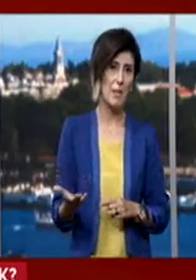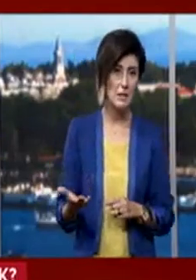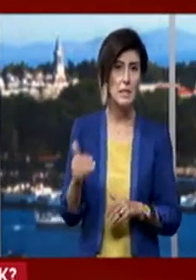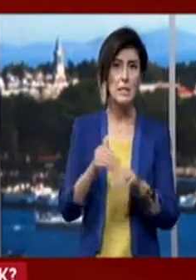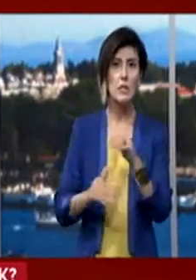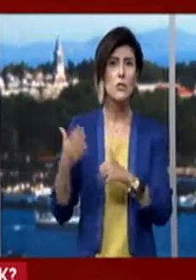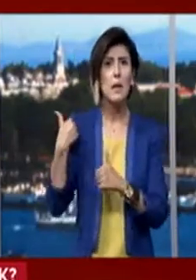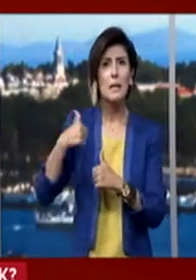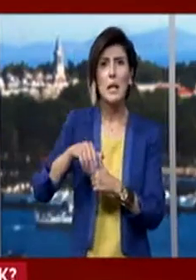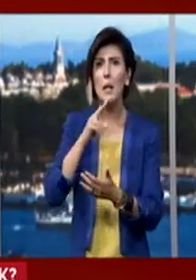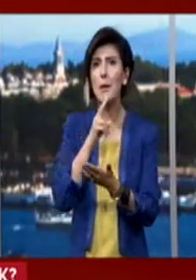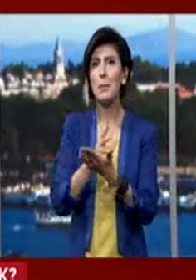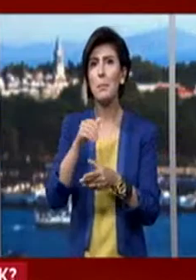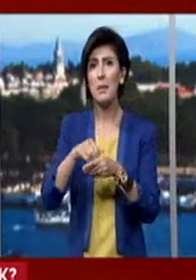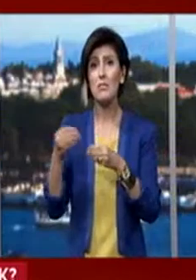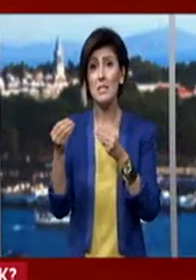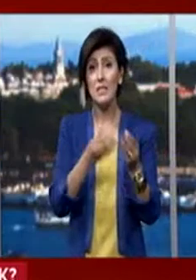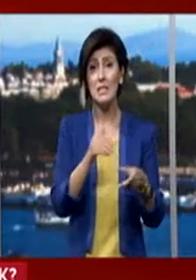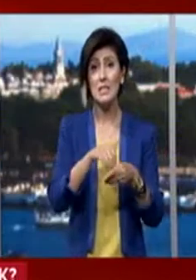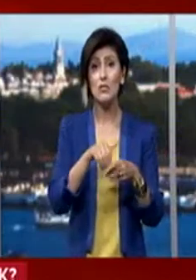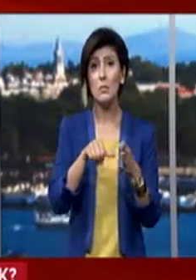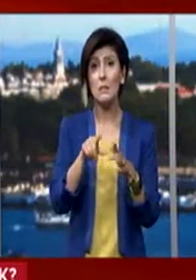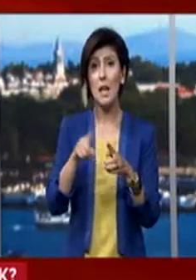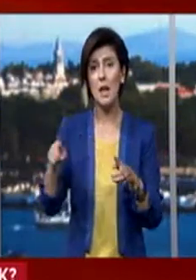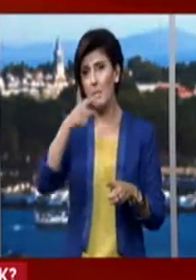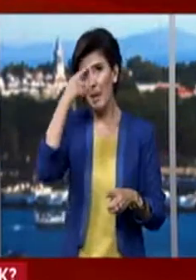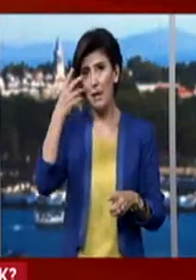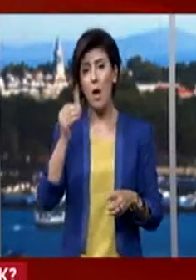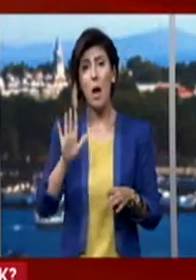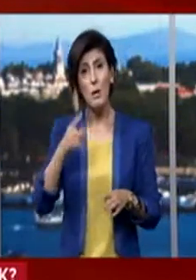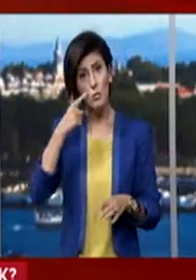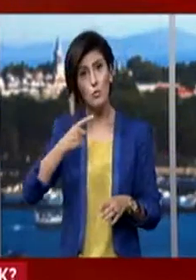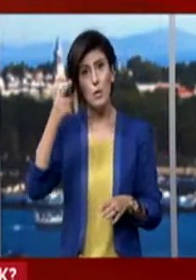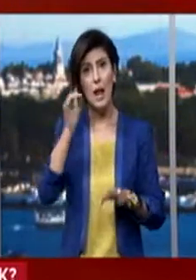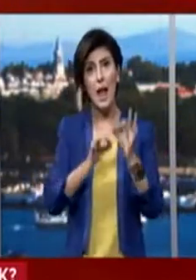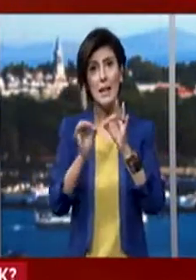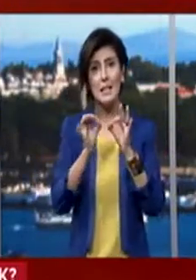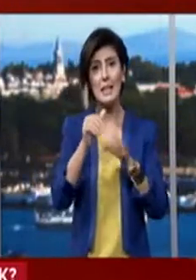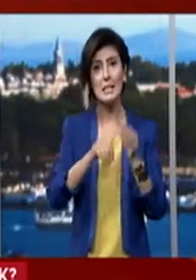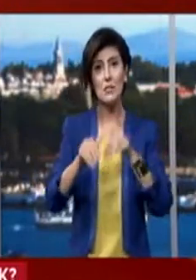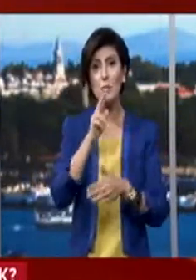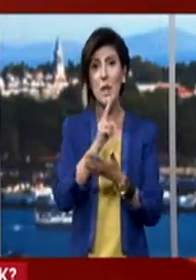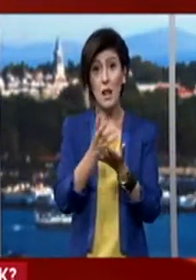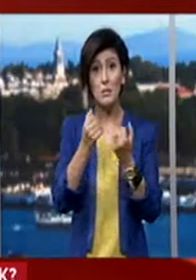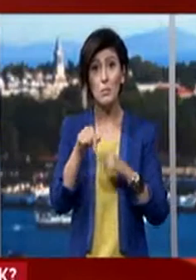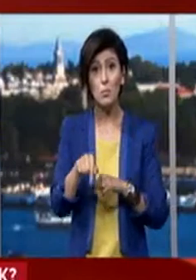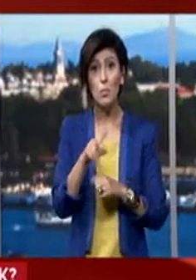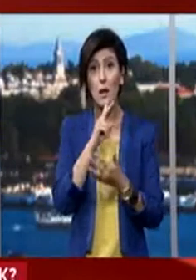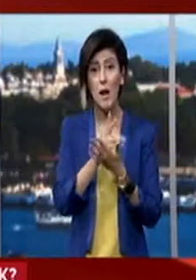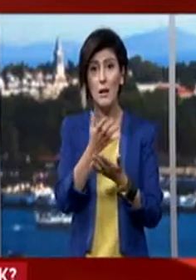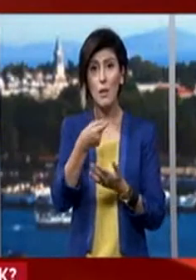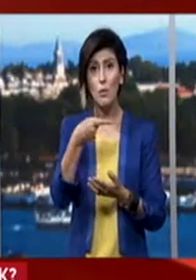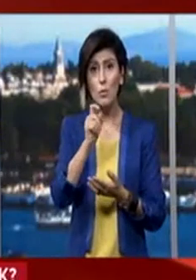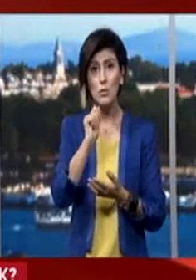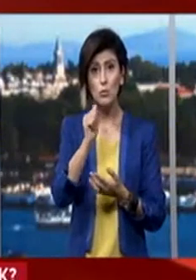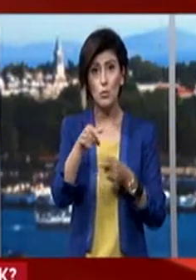Seçimleri yenileme kararını meclis verirse seçim tarihi de belli oluyor. Ama Cumhurbaşkanı erken seçim kararı alırsa bu kararın alındığı